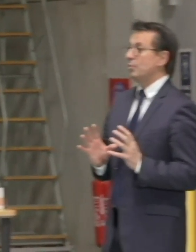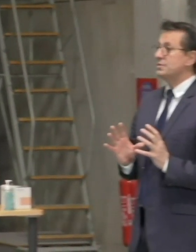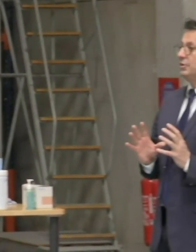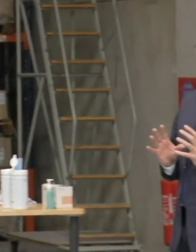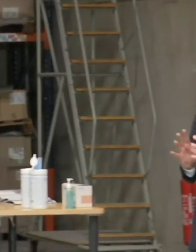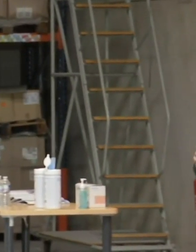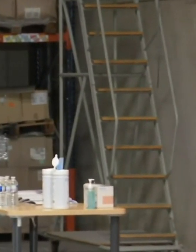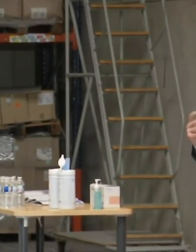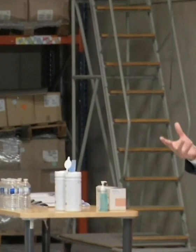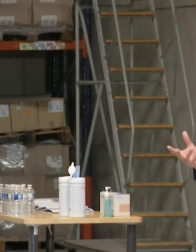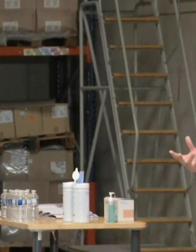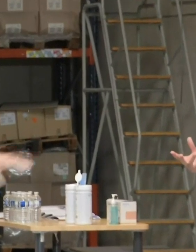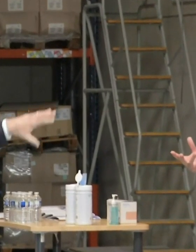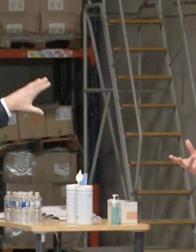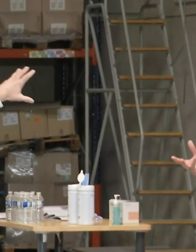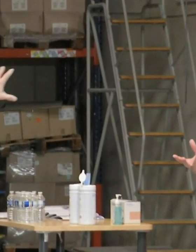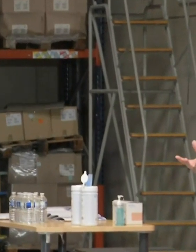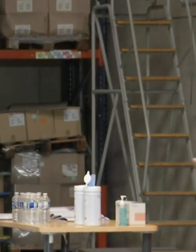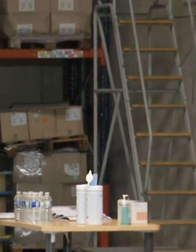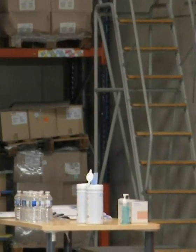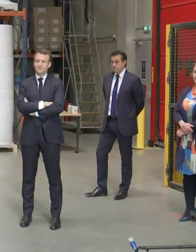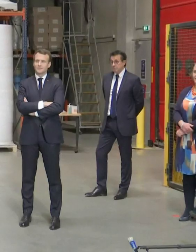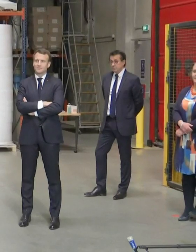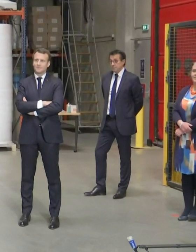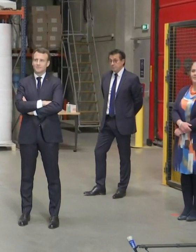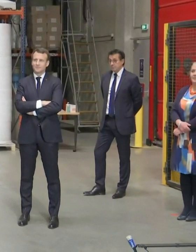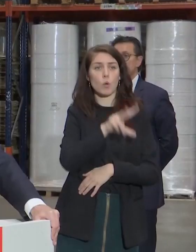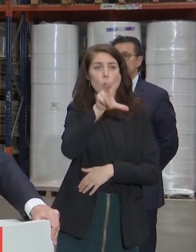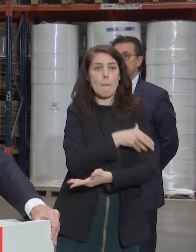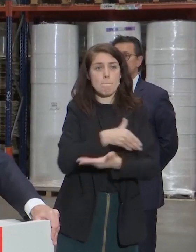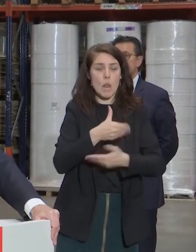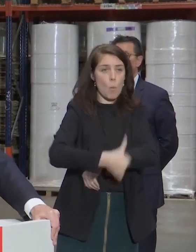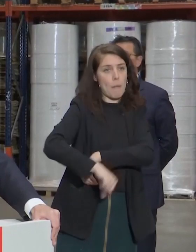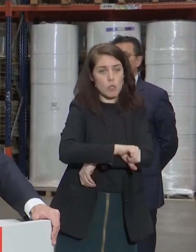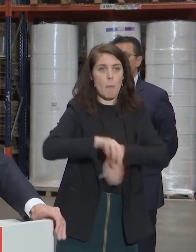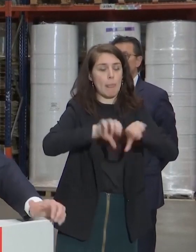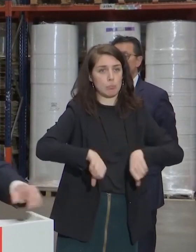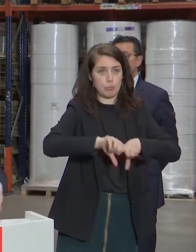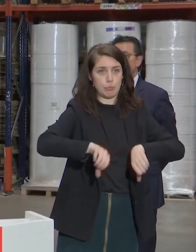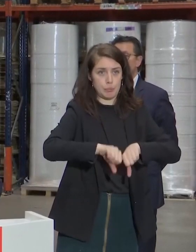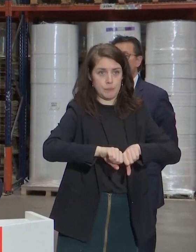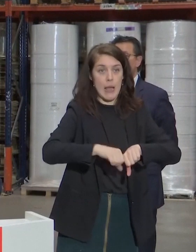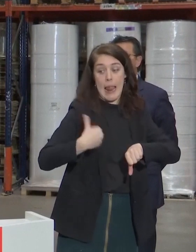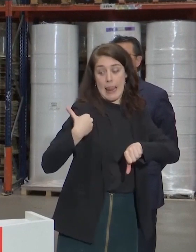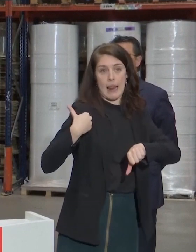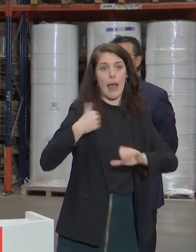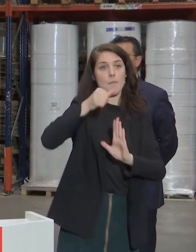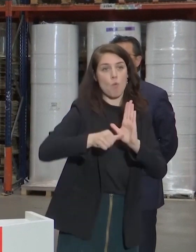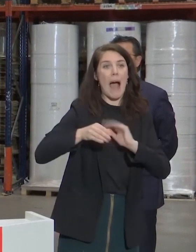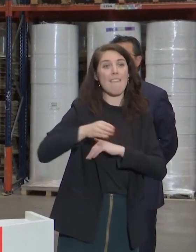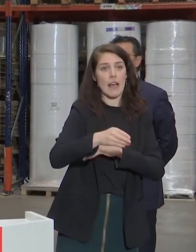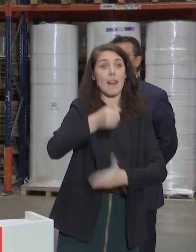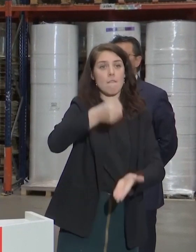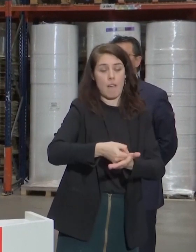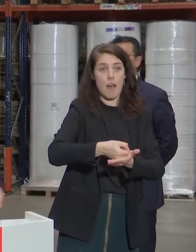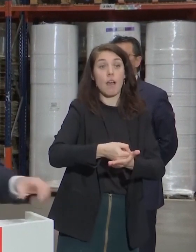pessoas hospitalizadas aumentou também e ultrapassa os 22.700, sendo que mais de 5.500 estão nos cuidados intensivos.